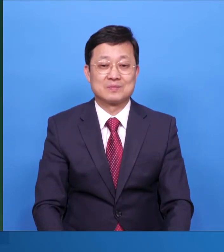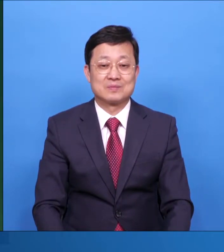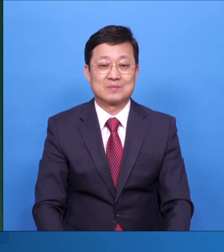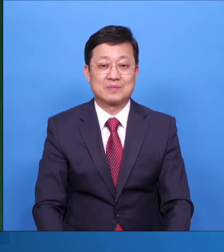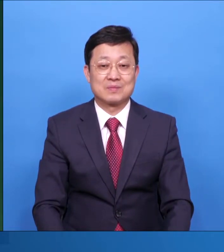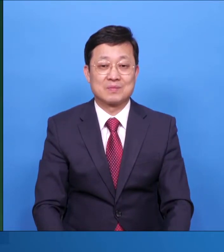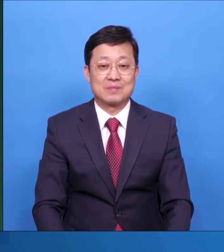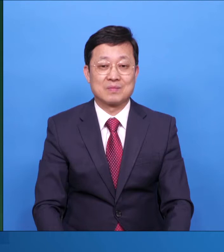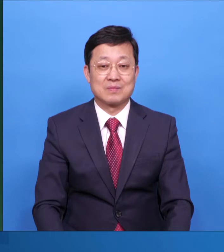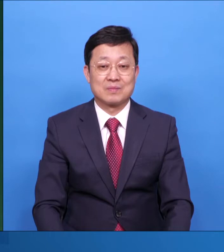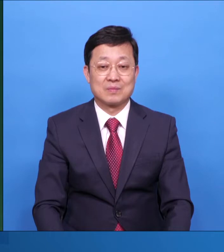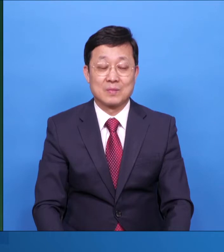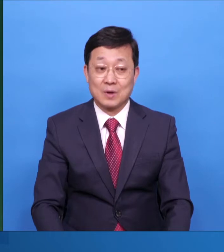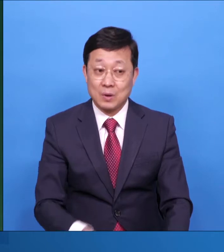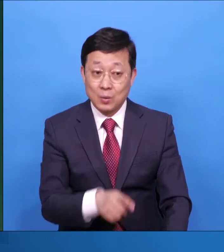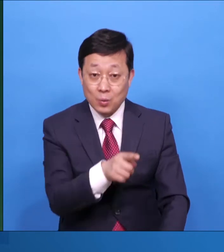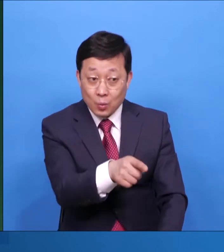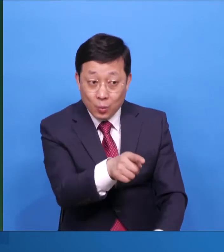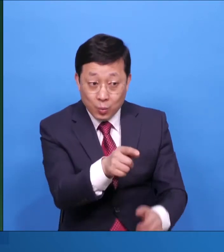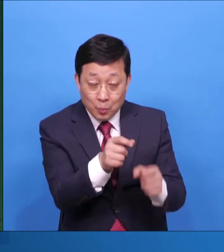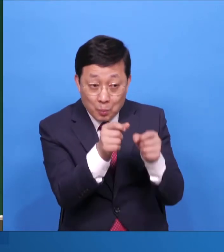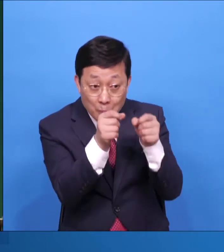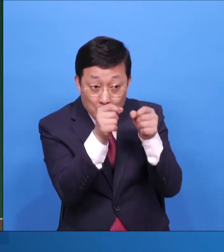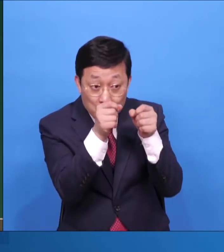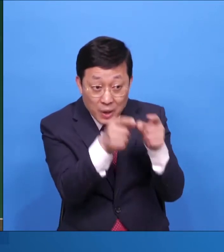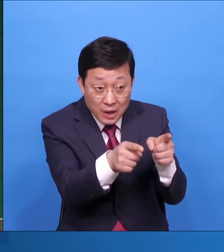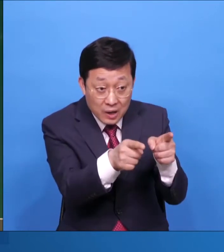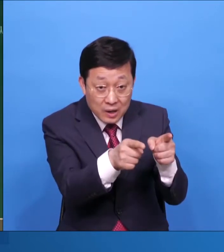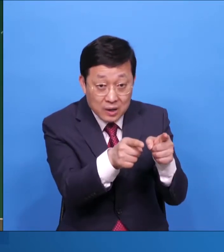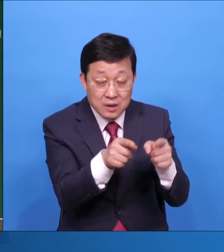요 틈을 타서.